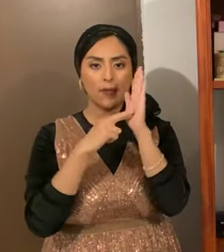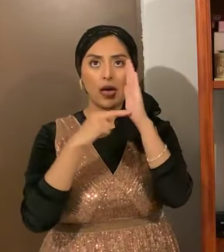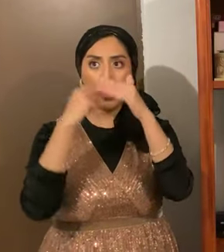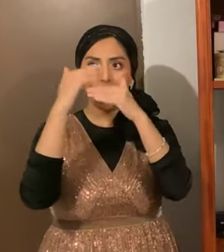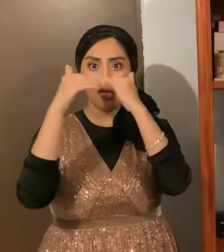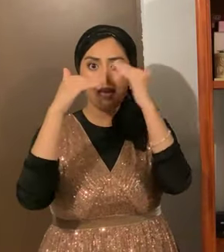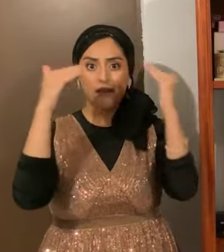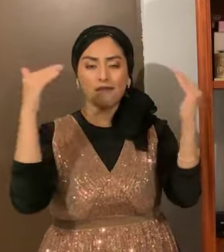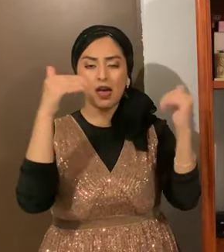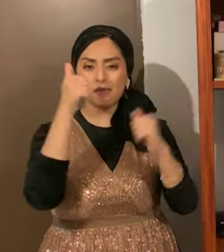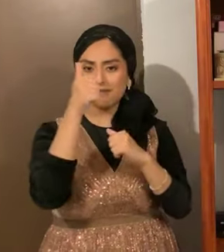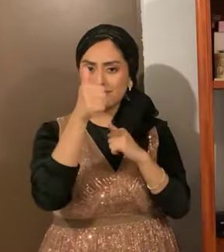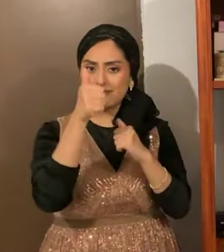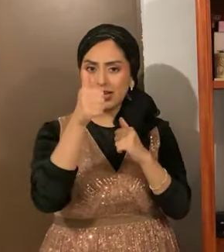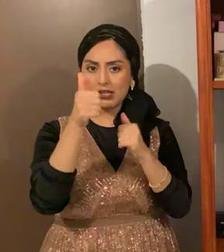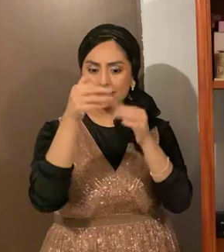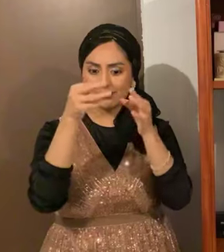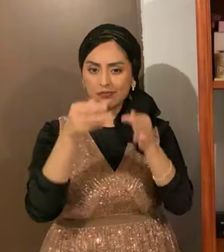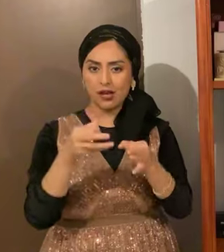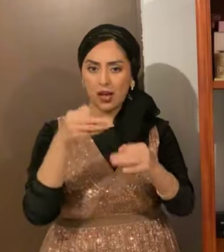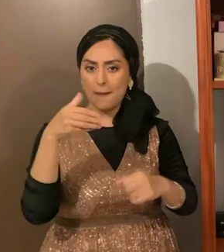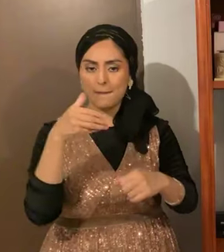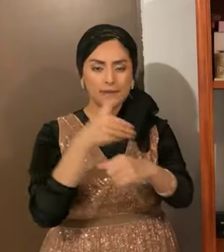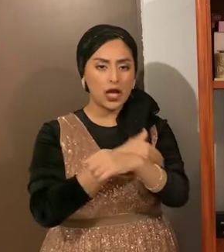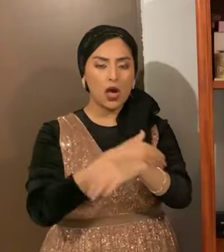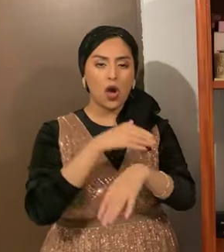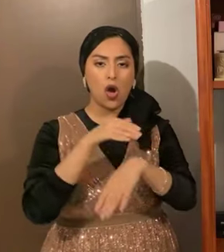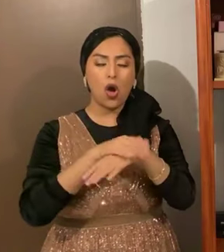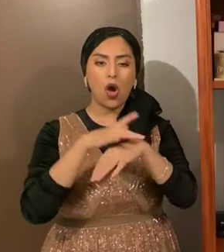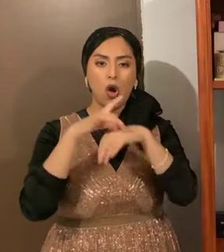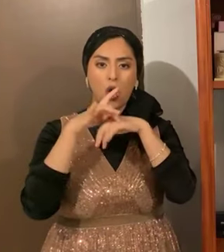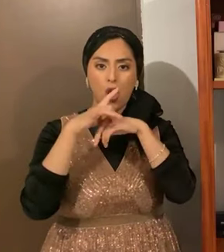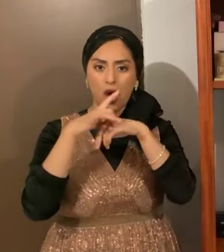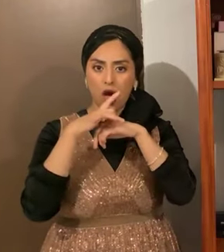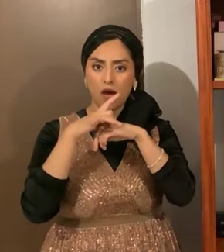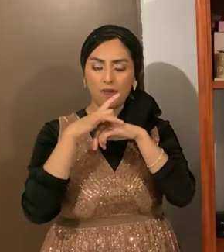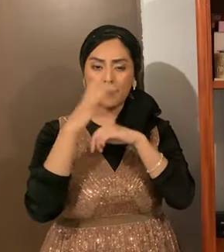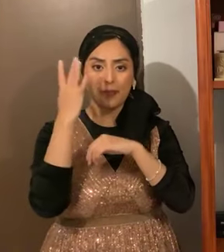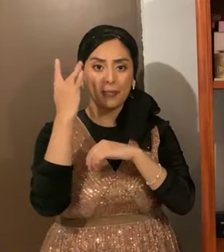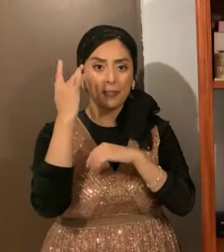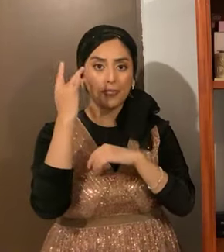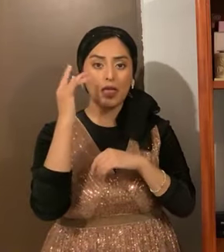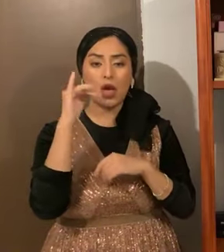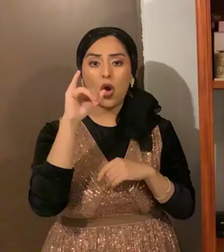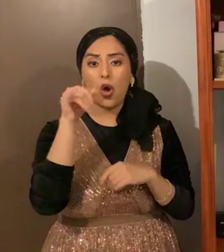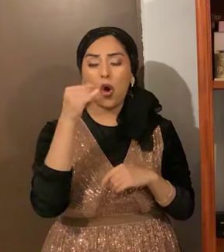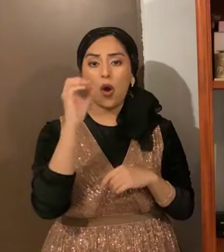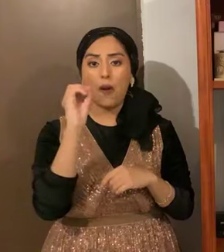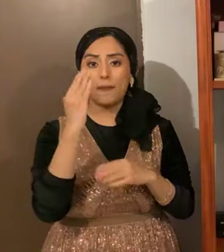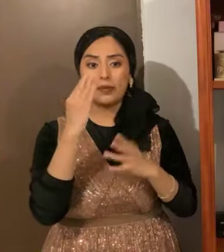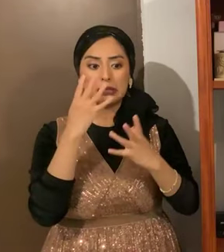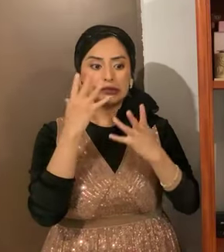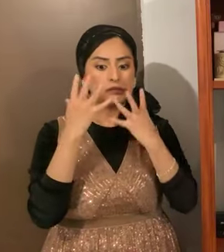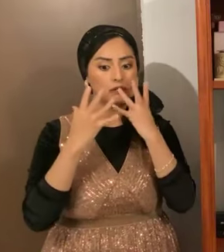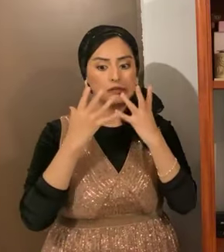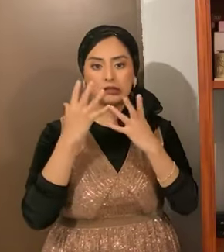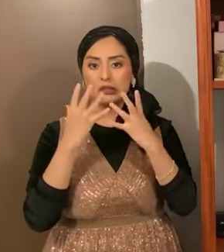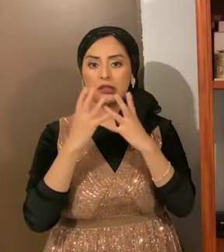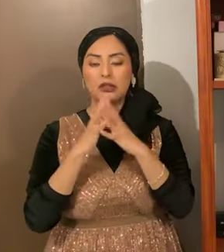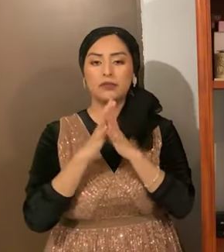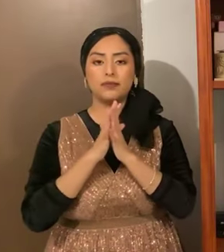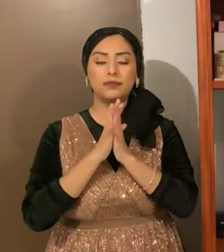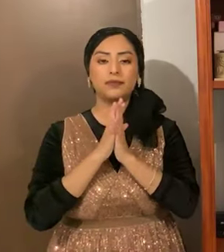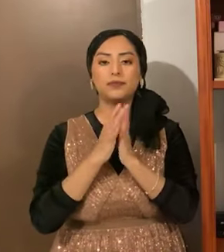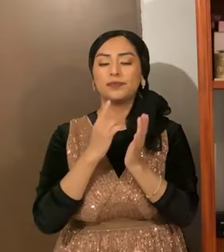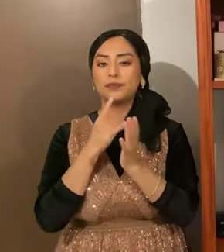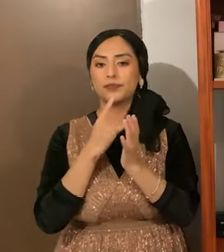cielos? ¿Dispondrás tú de su potestad en la tierra? Y por eso Job después se avergüenza, se apena